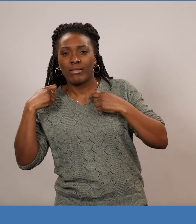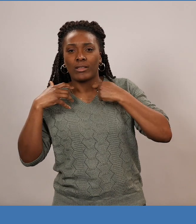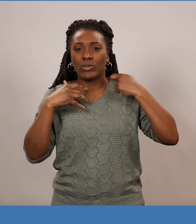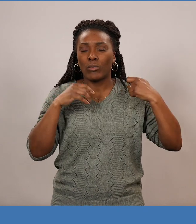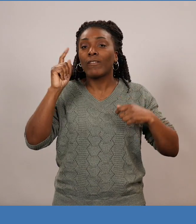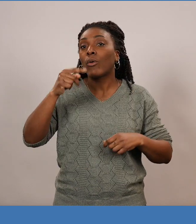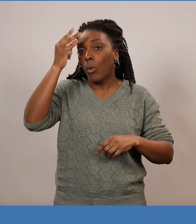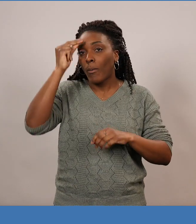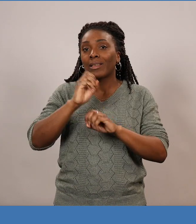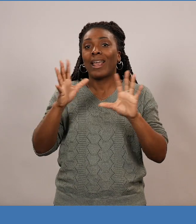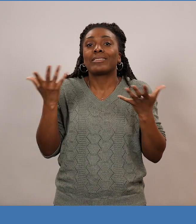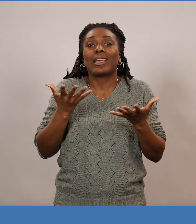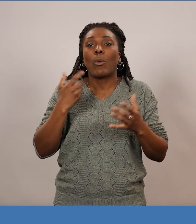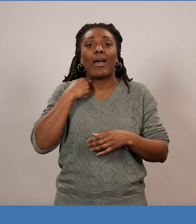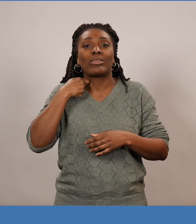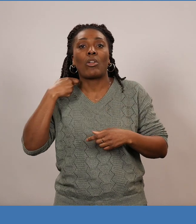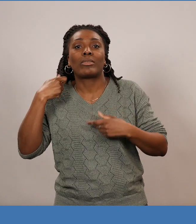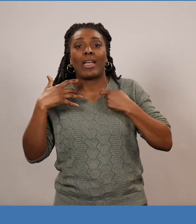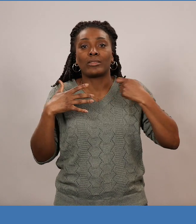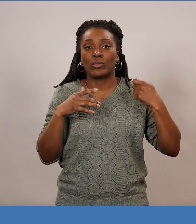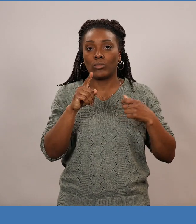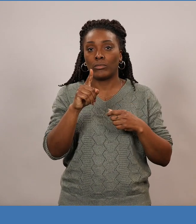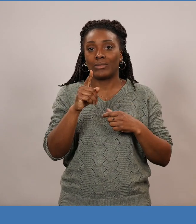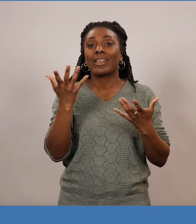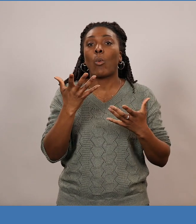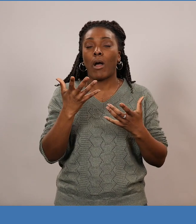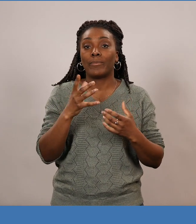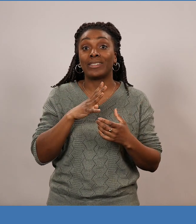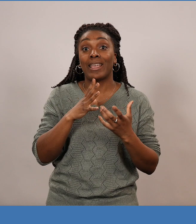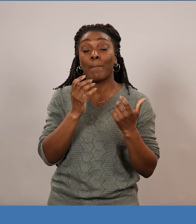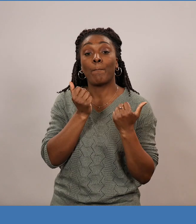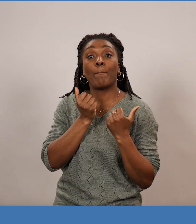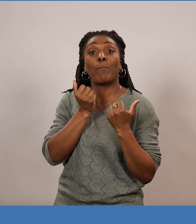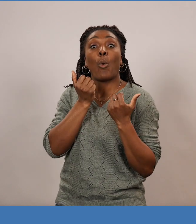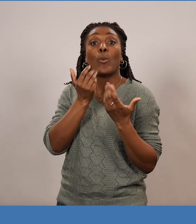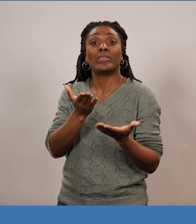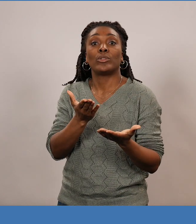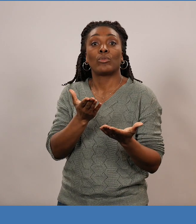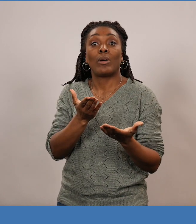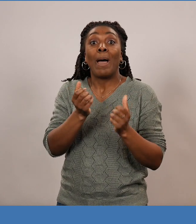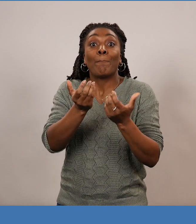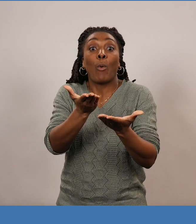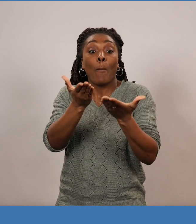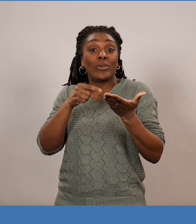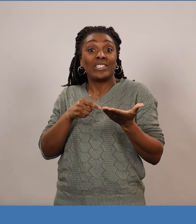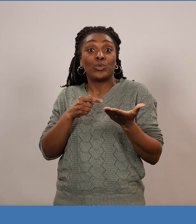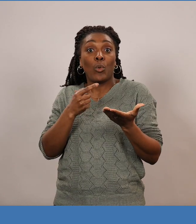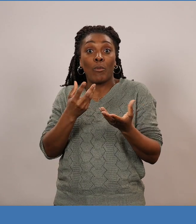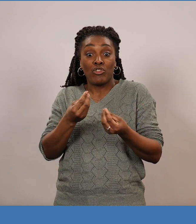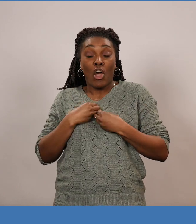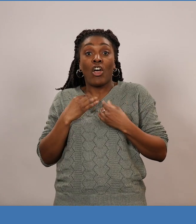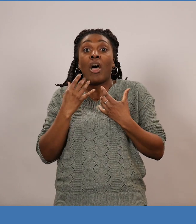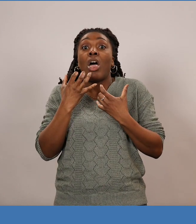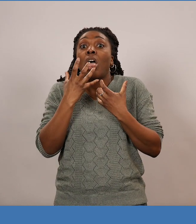la tentation. La tentation est une suggestion, une proposition qui nous pousse à faire le choix du